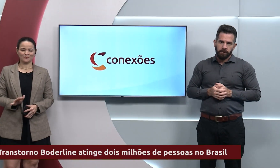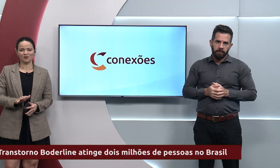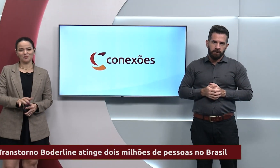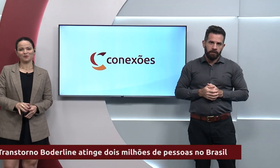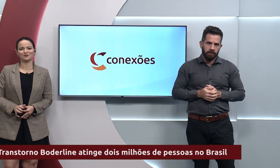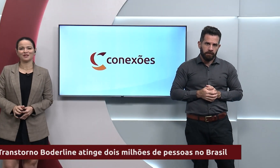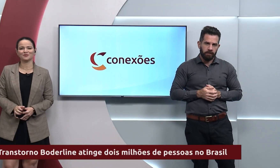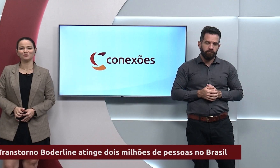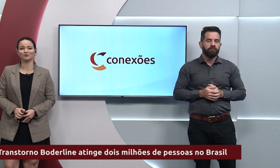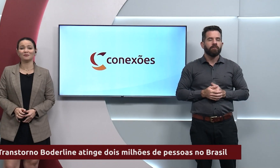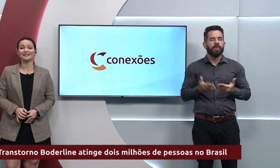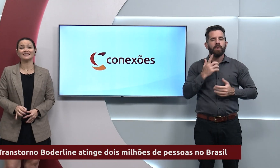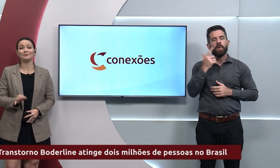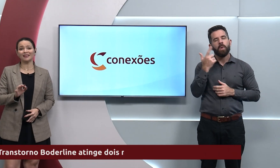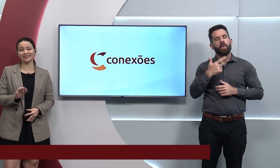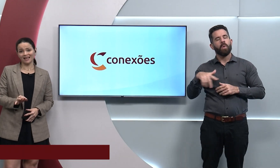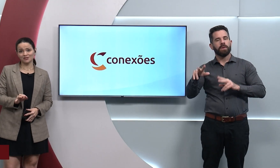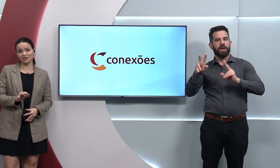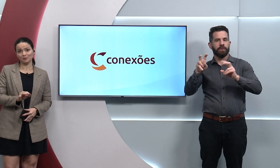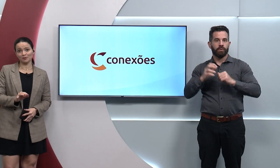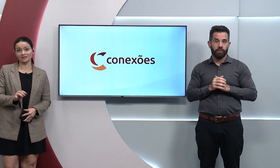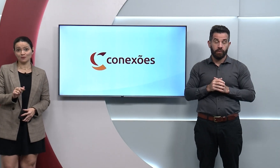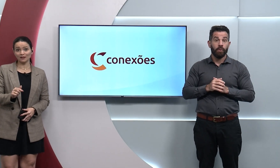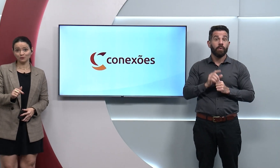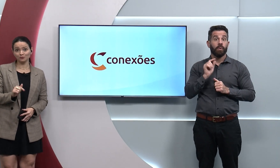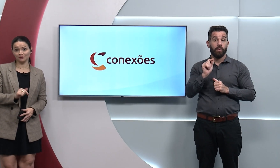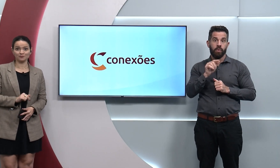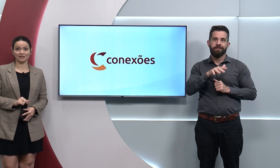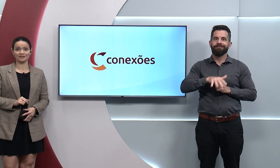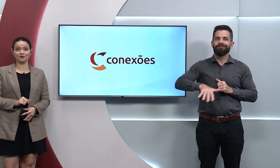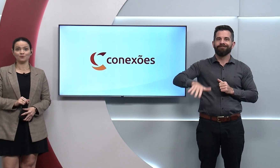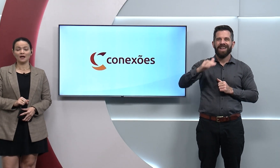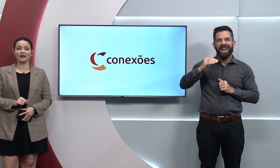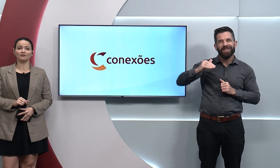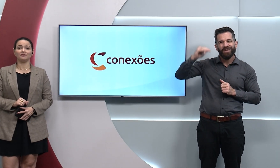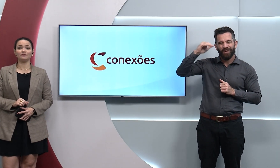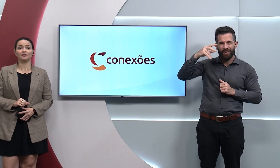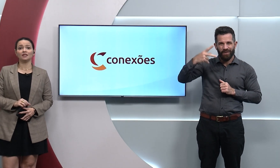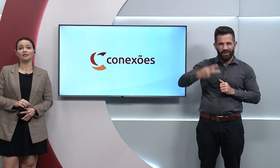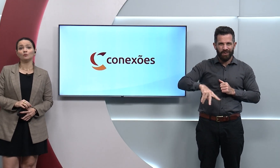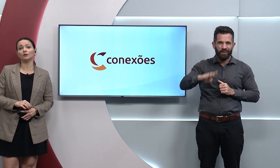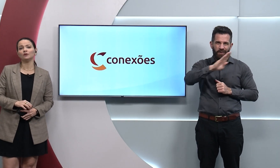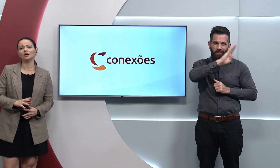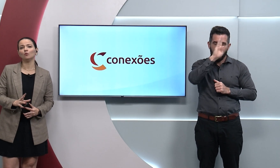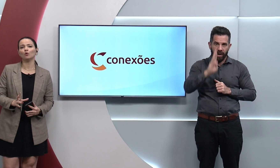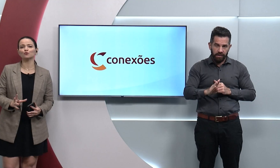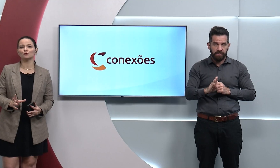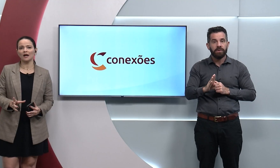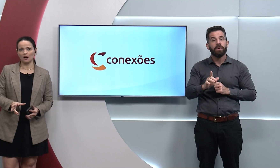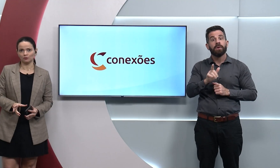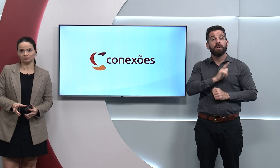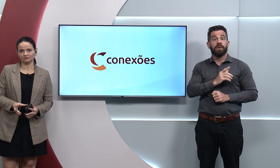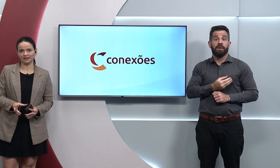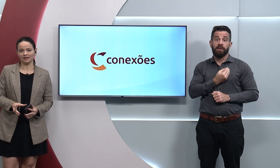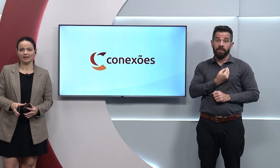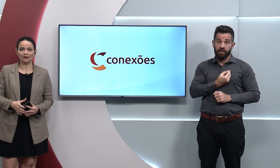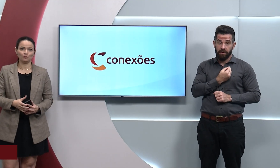Mudando um pouco de assunto, mais da metade da população adulta no Brasil vive em uma união conjugal, né?